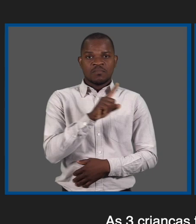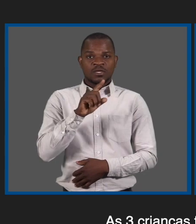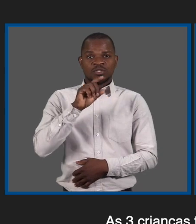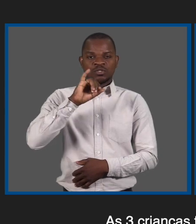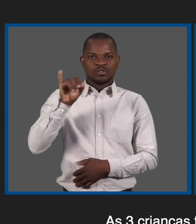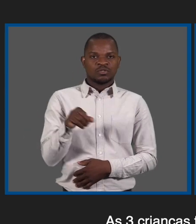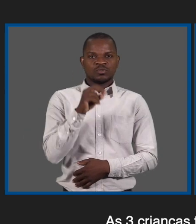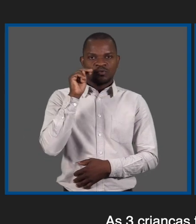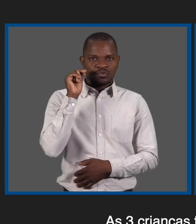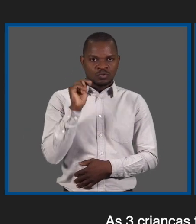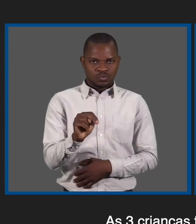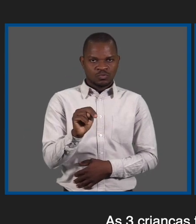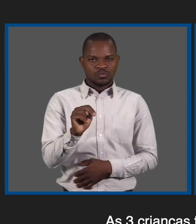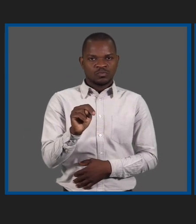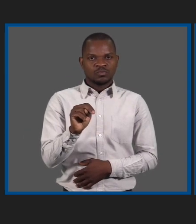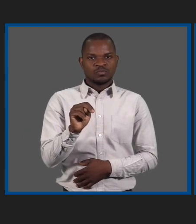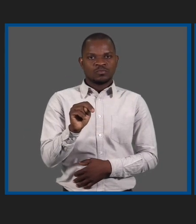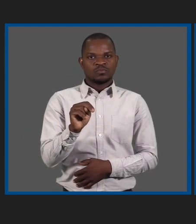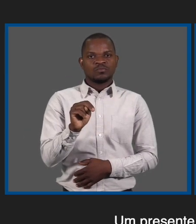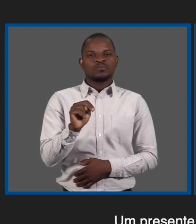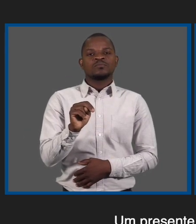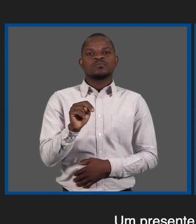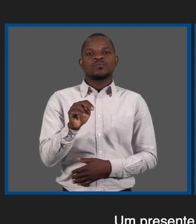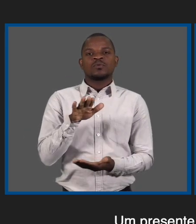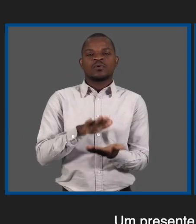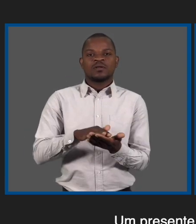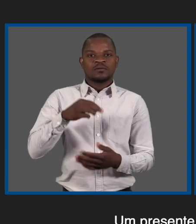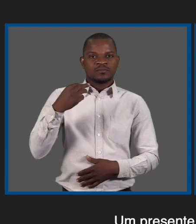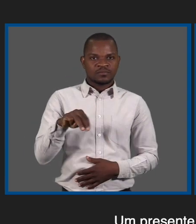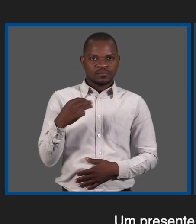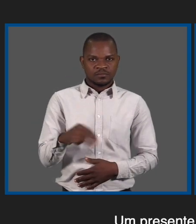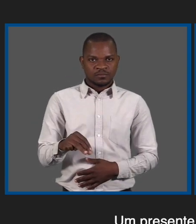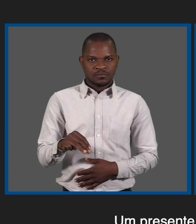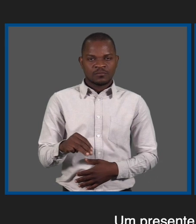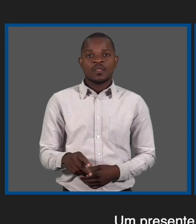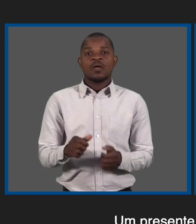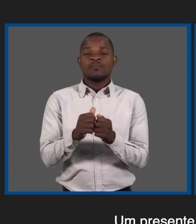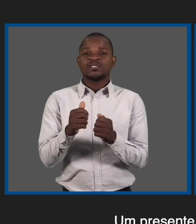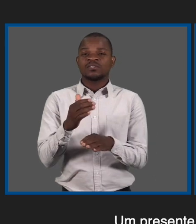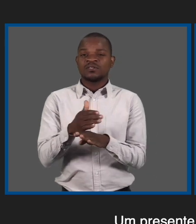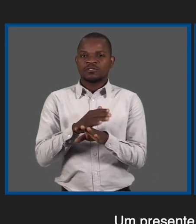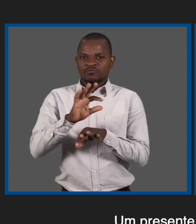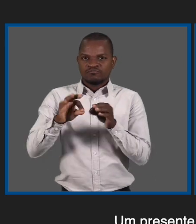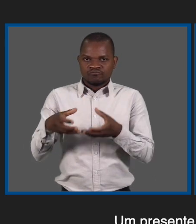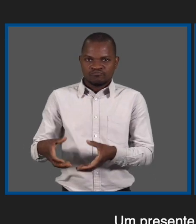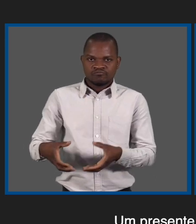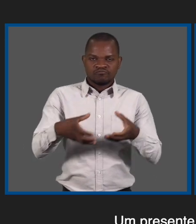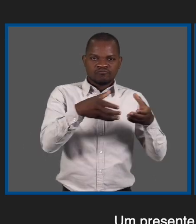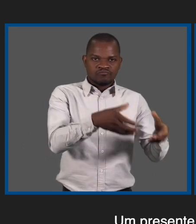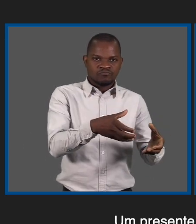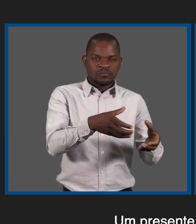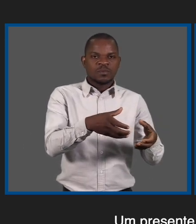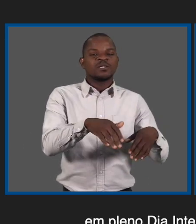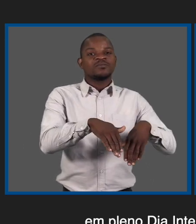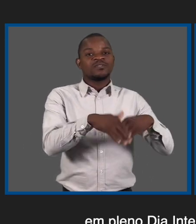passado, no bairro Trevo, na Amatola. Um presente especial para estas crianças foi ter recebido parte